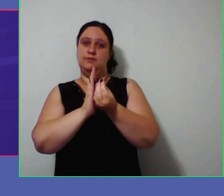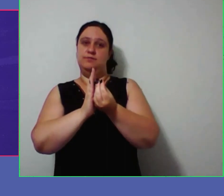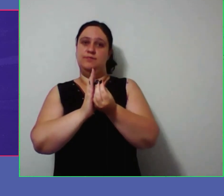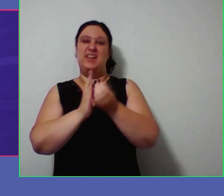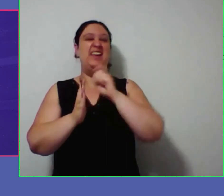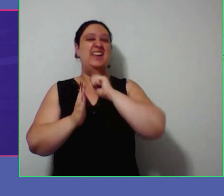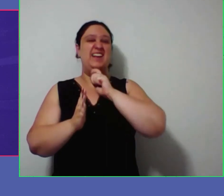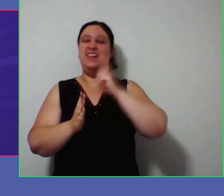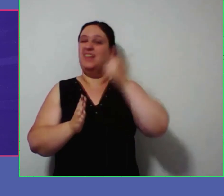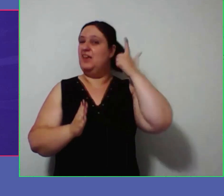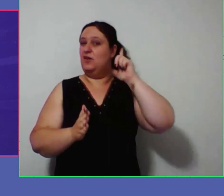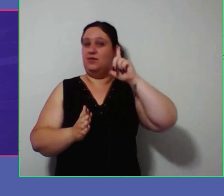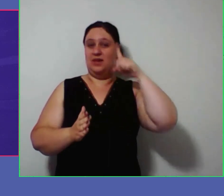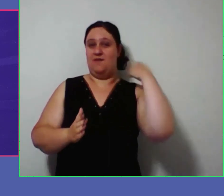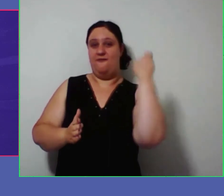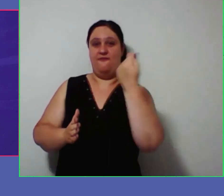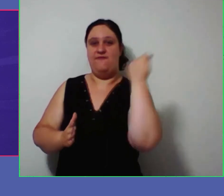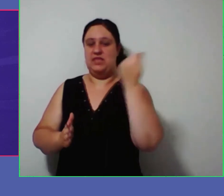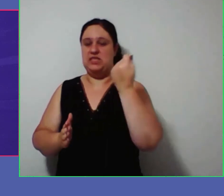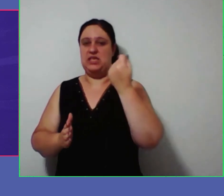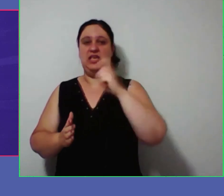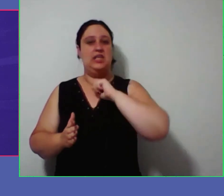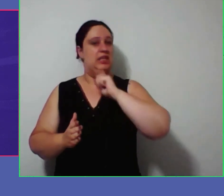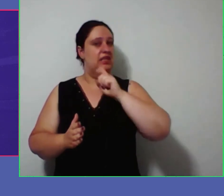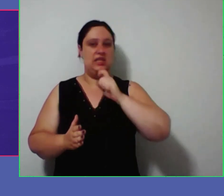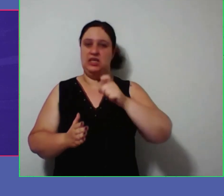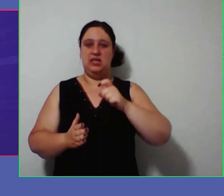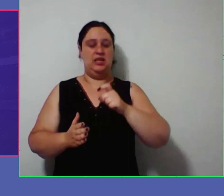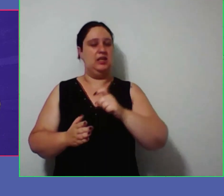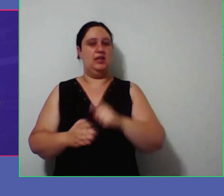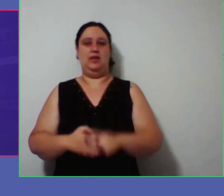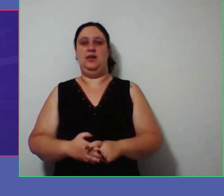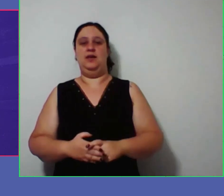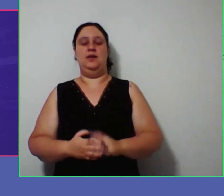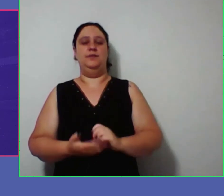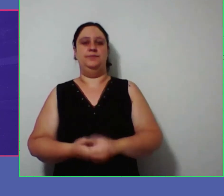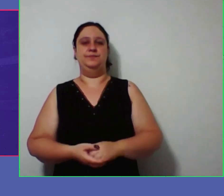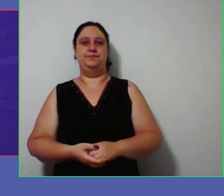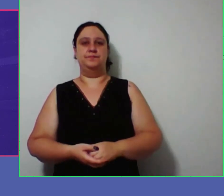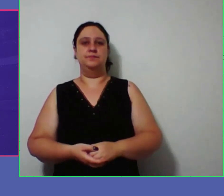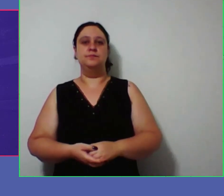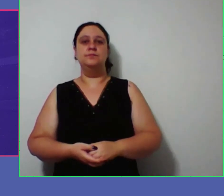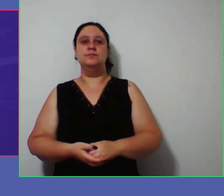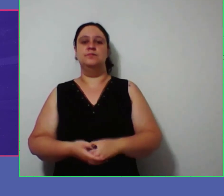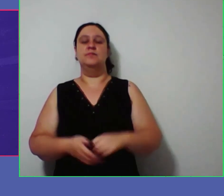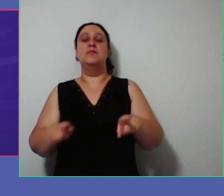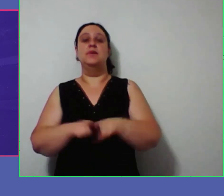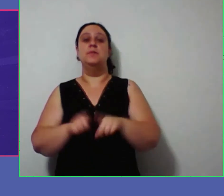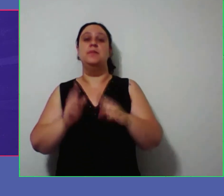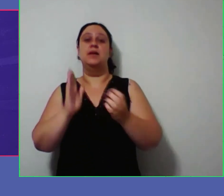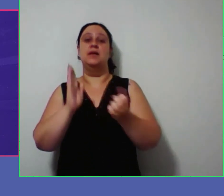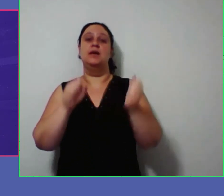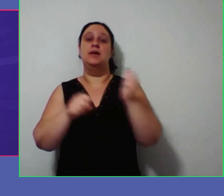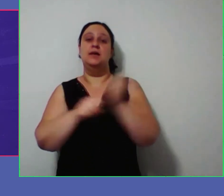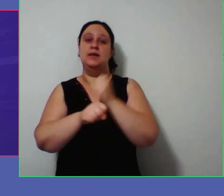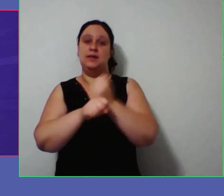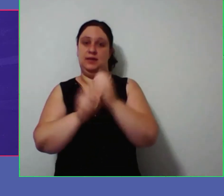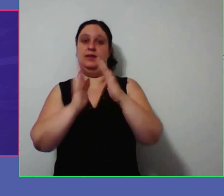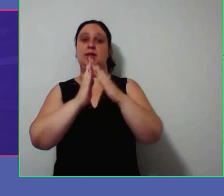trevas não vence, né, contra a igreja edificada. E mais do que isso, a igreja edificada dará um lugar